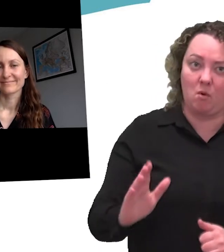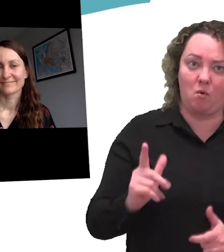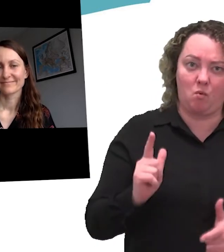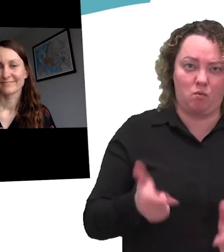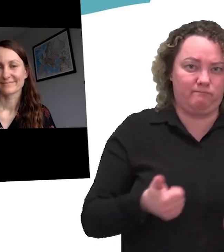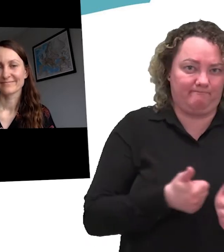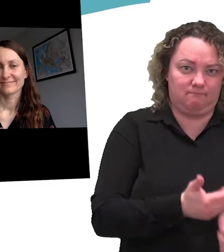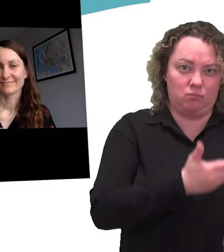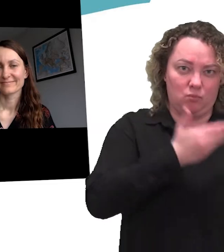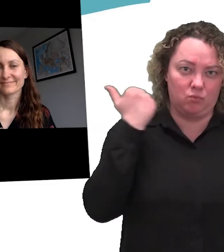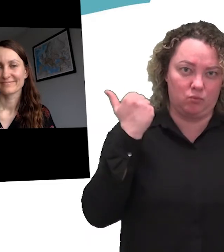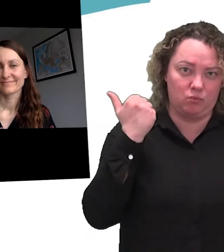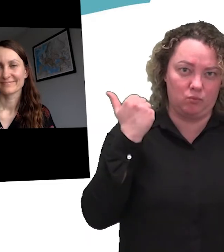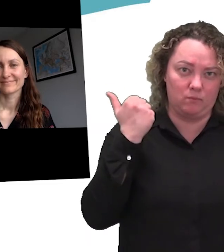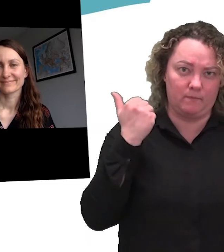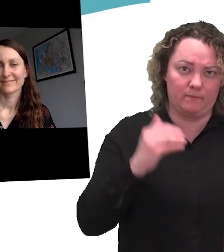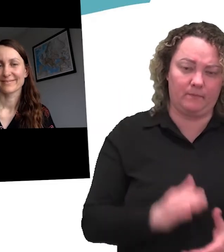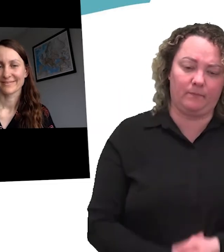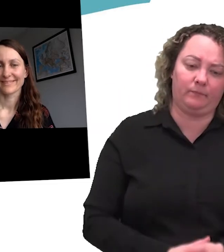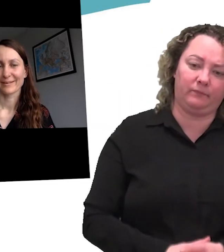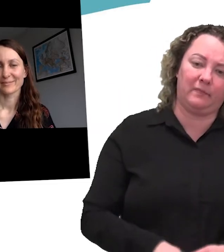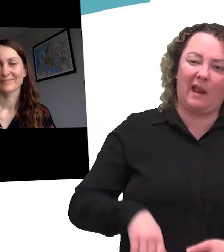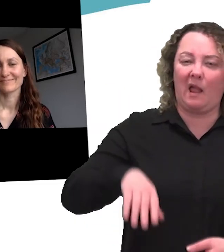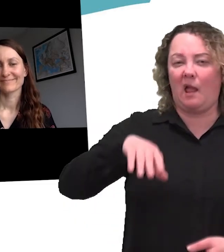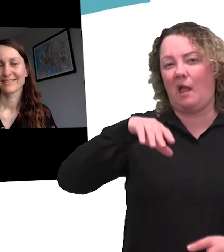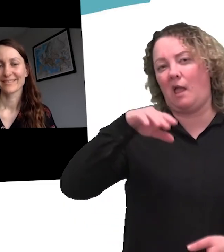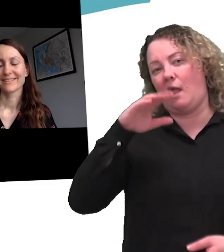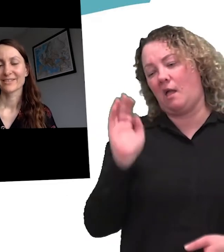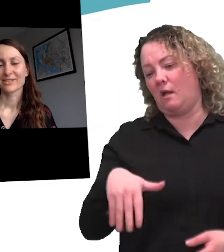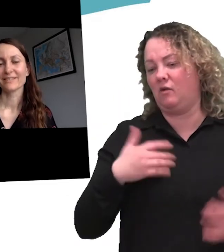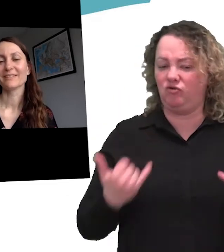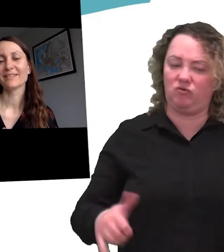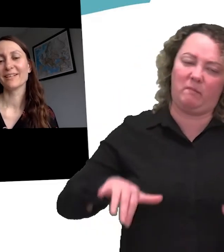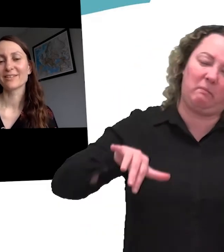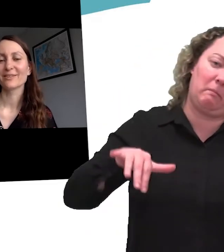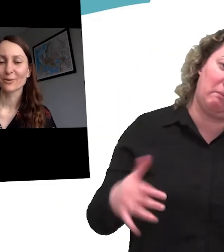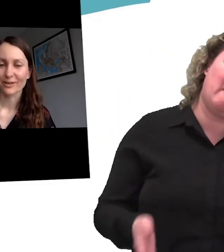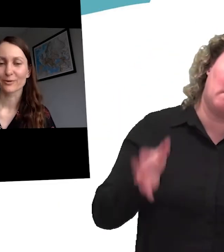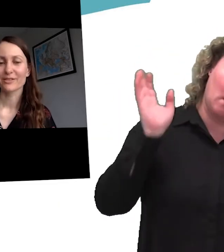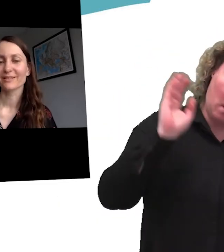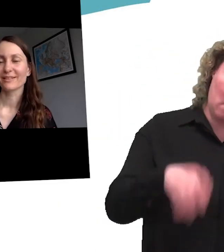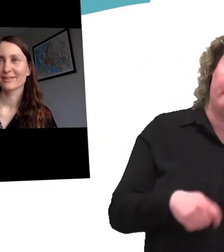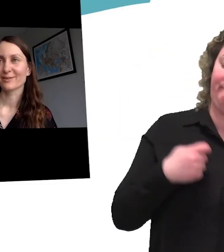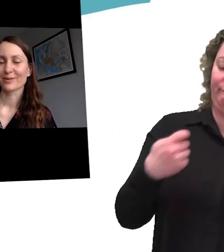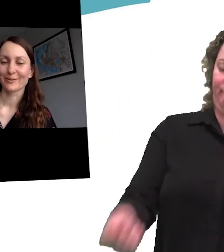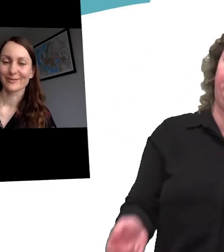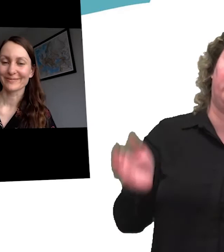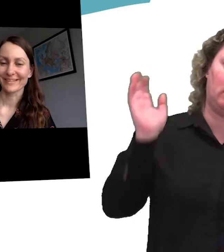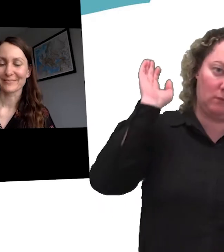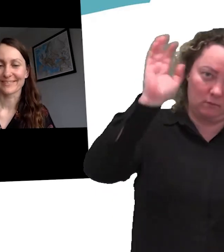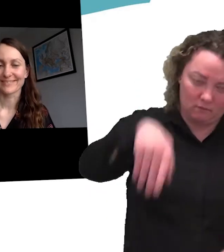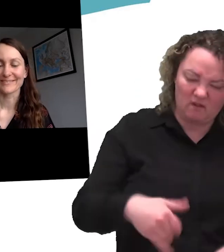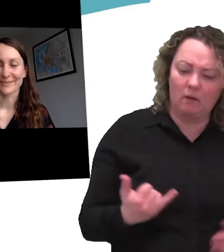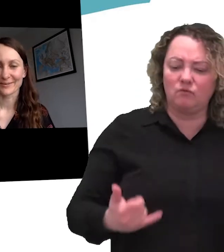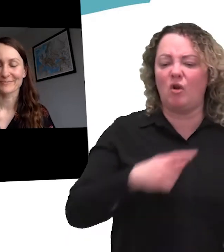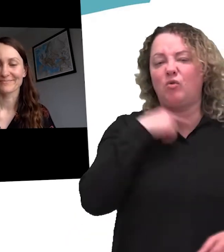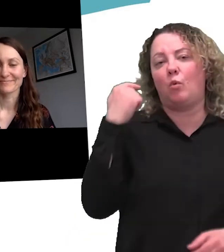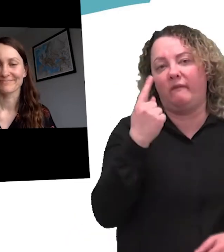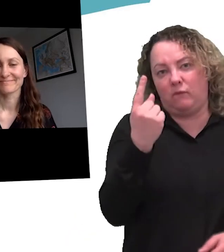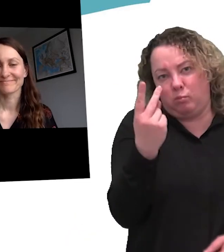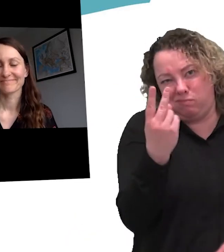Ai, tai šiandien pavargau, tai tiek to. Taip. Jeigu šiandien yra, gali ir daugiau, šiandien gali ir daugiau, arba